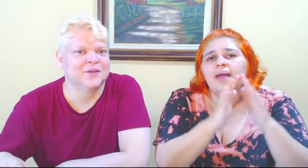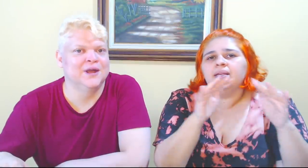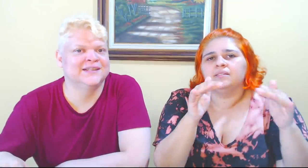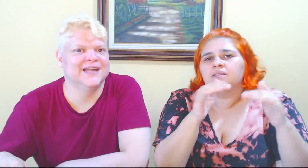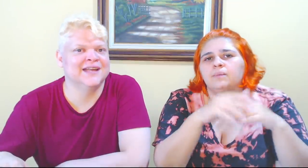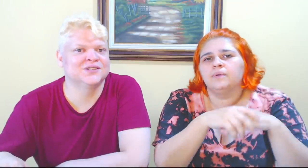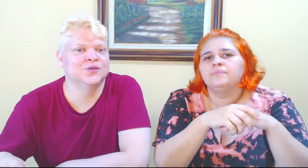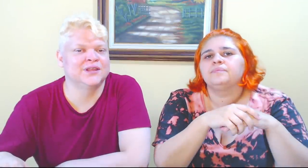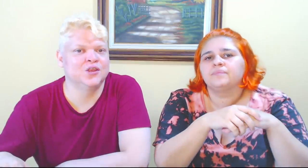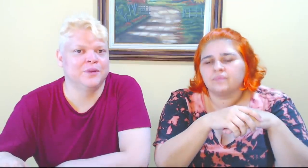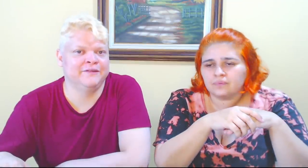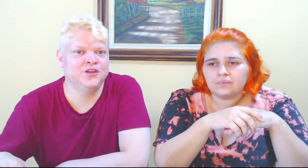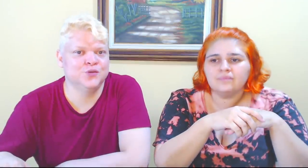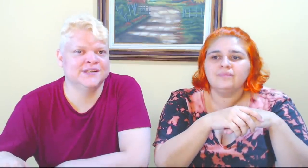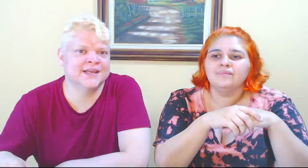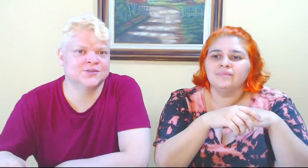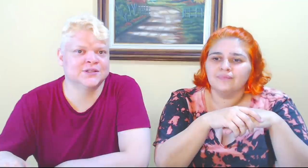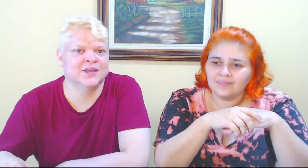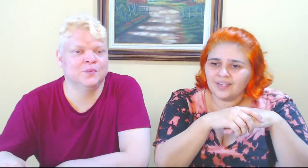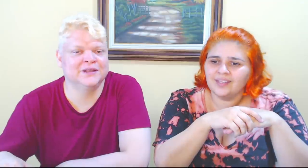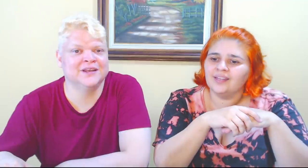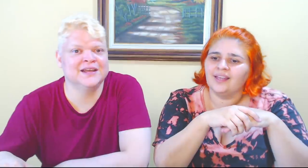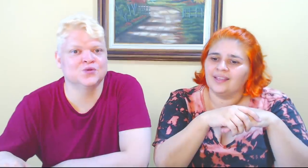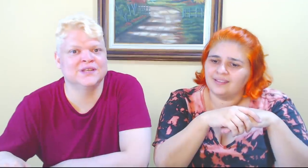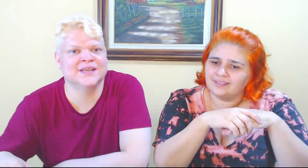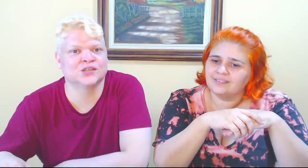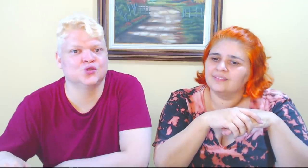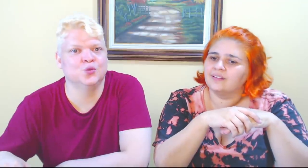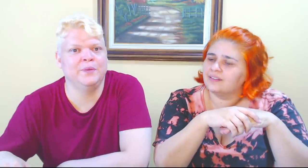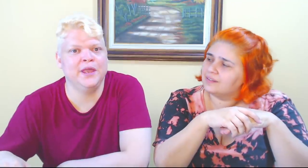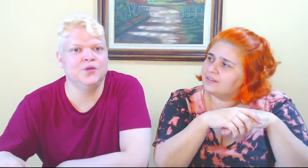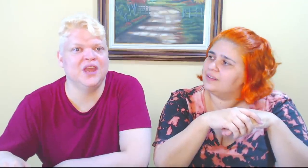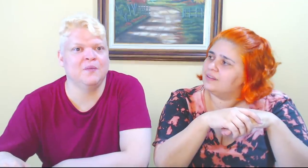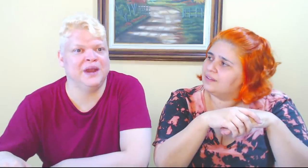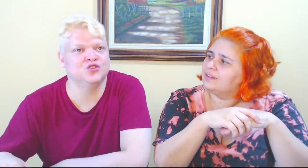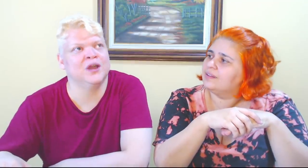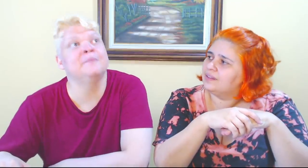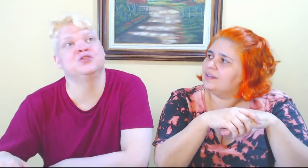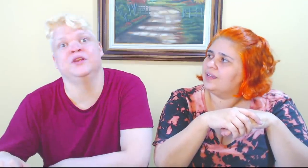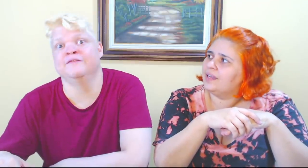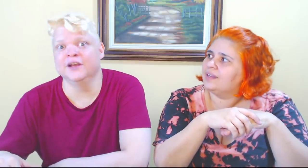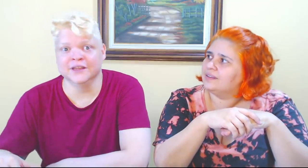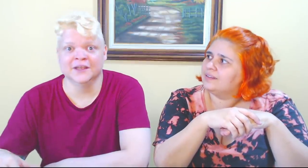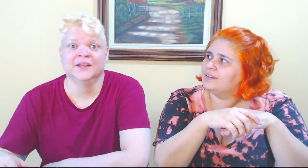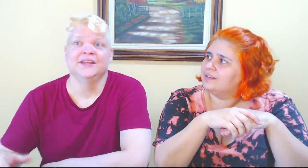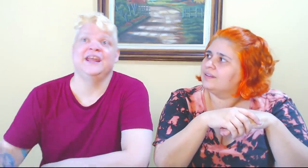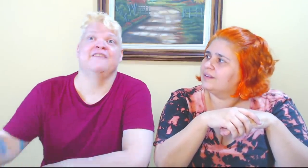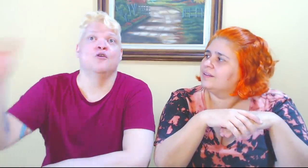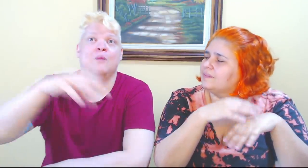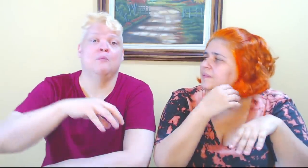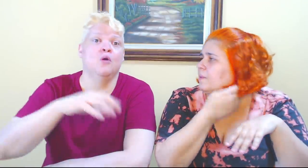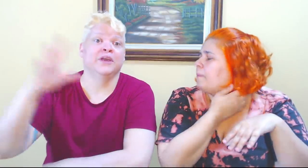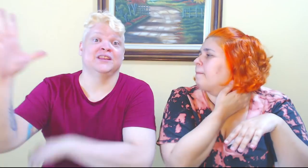um exército Que está indo para frente Um exército Que está indo para trás Um exército No meio E aí o prédio cai O prédio levanta E aí vai uma bomba Que está